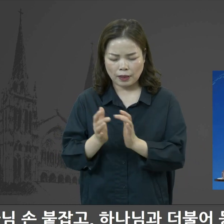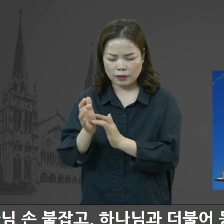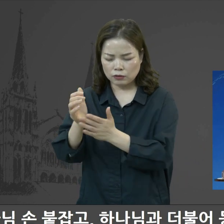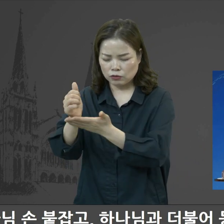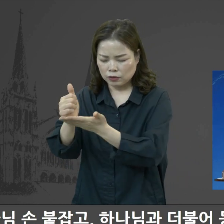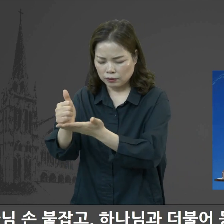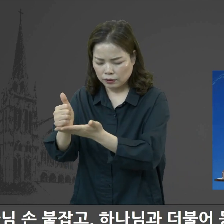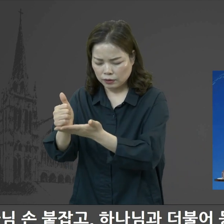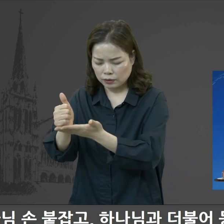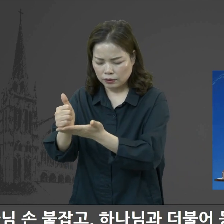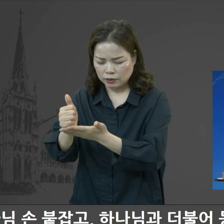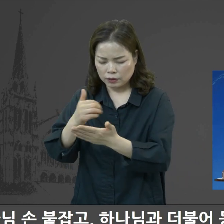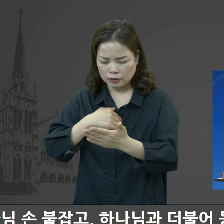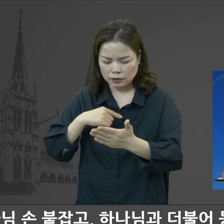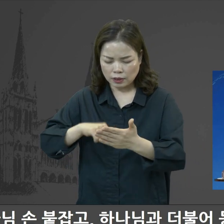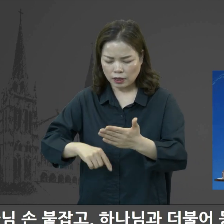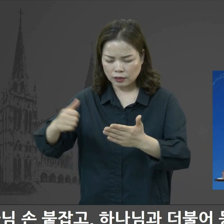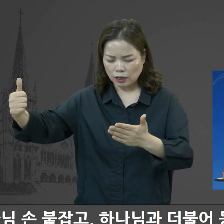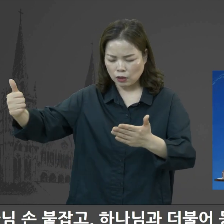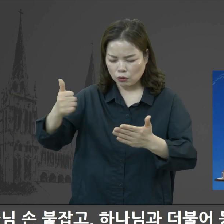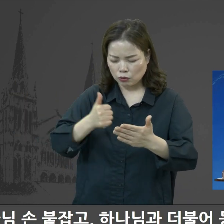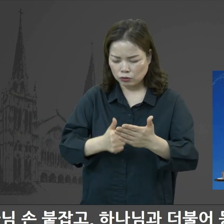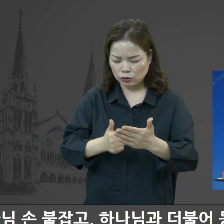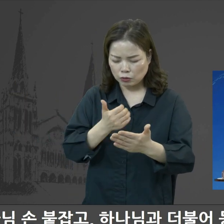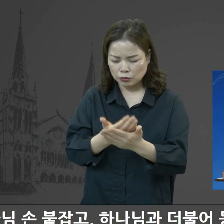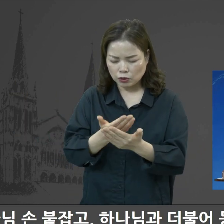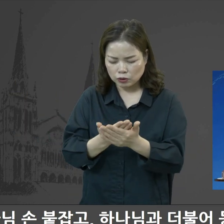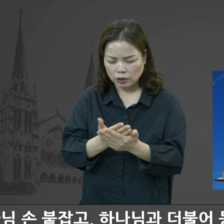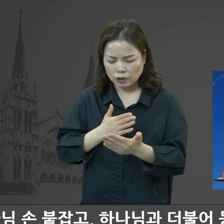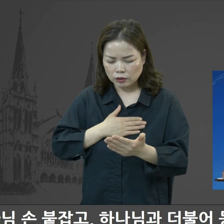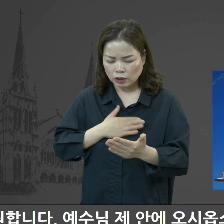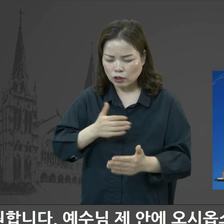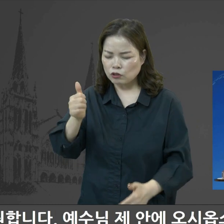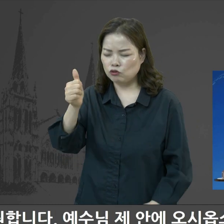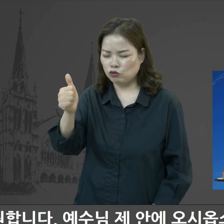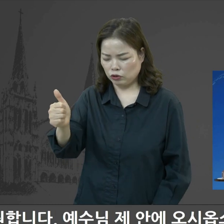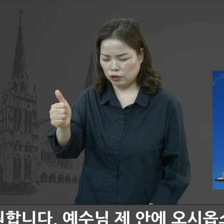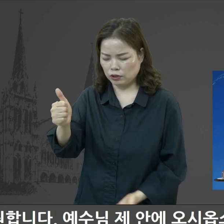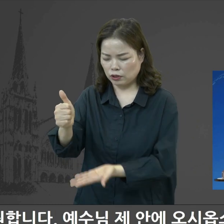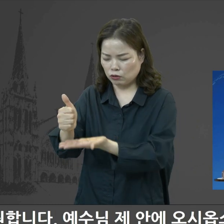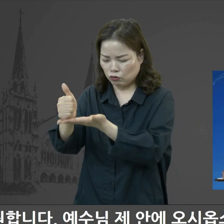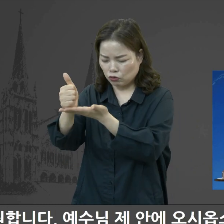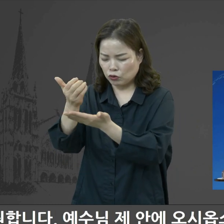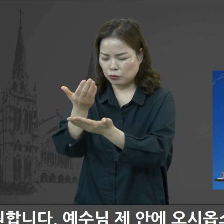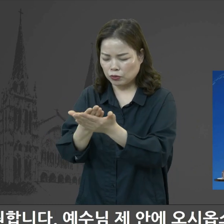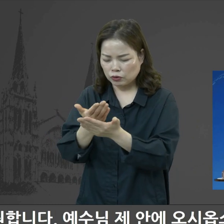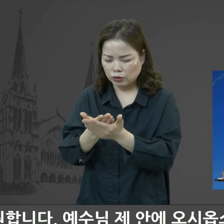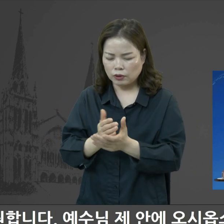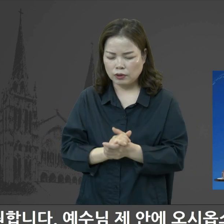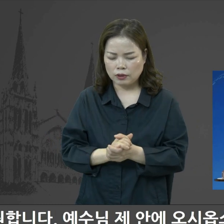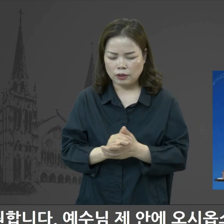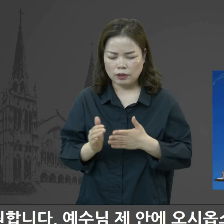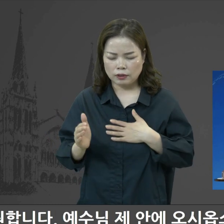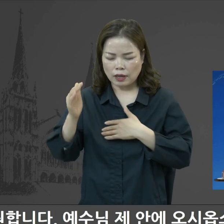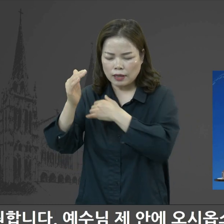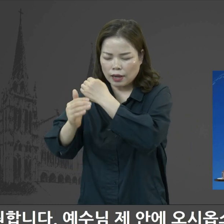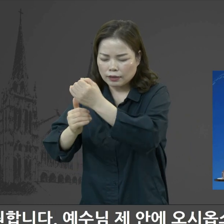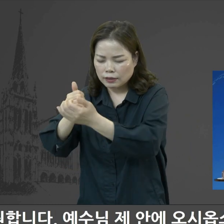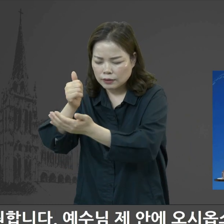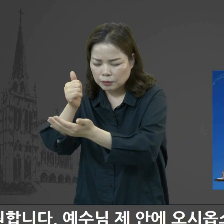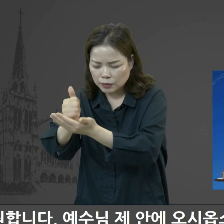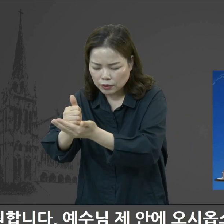예수님, 제 안에 오시옵소서. 저의 주인이 되어 주시옵소서. 나의